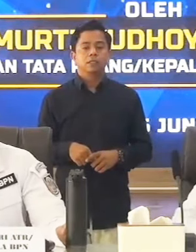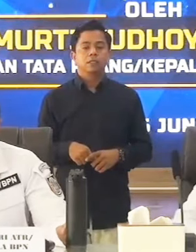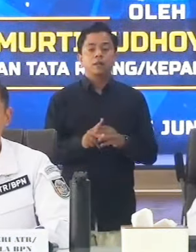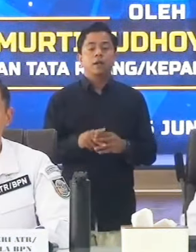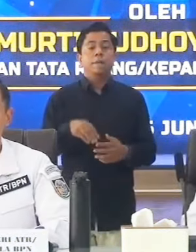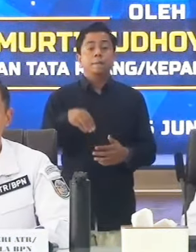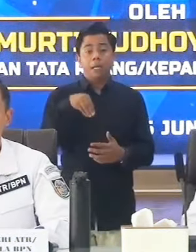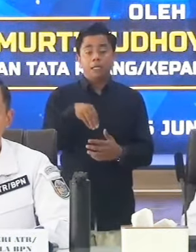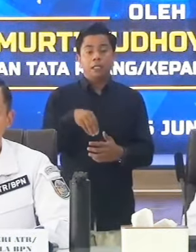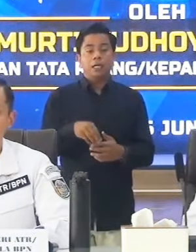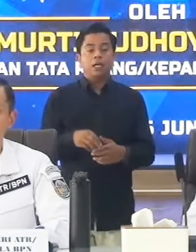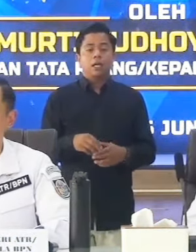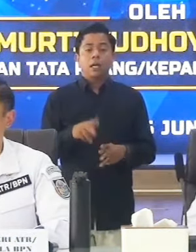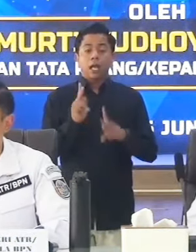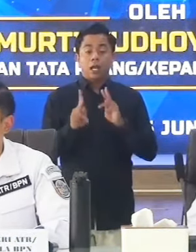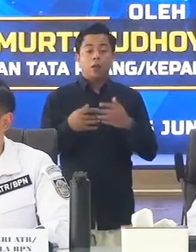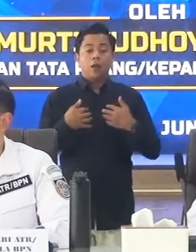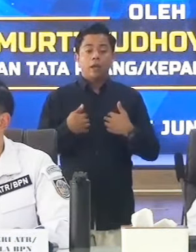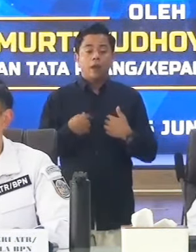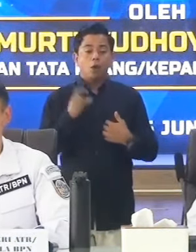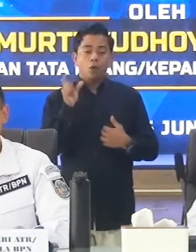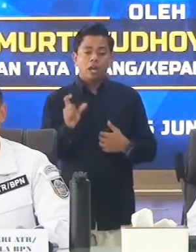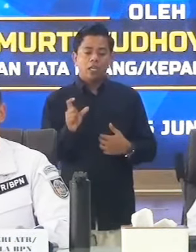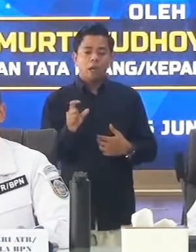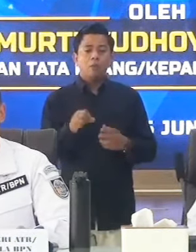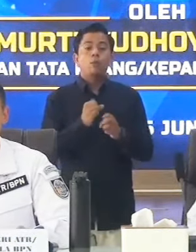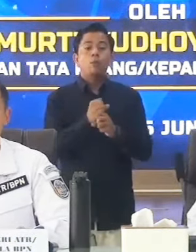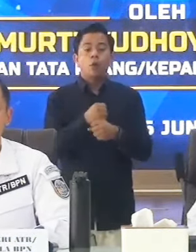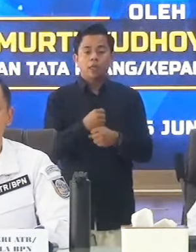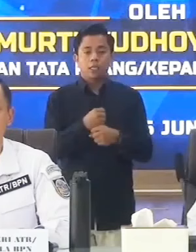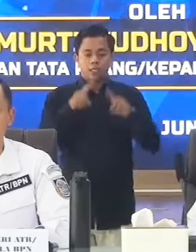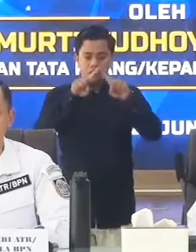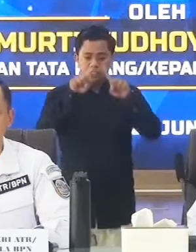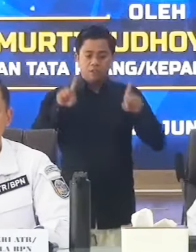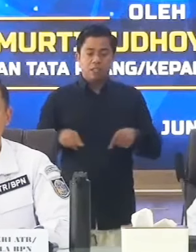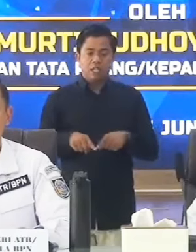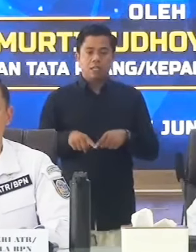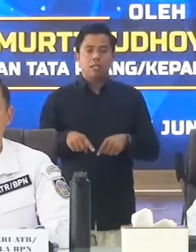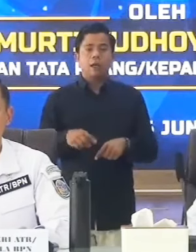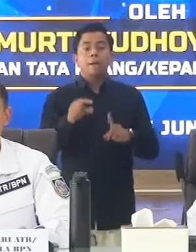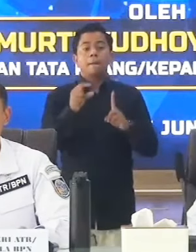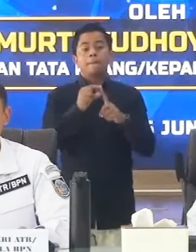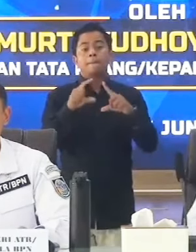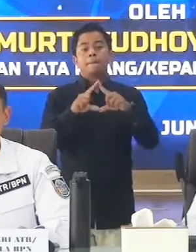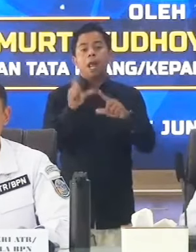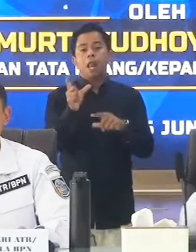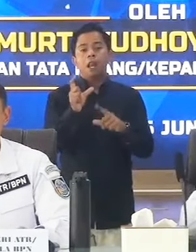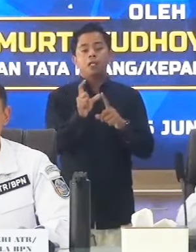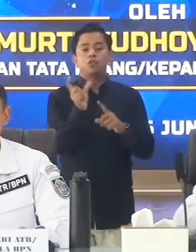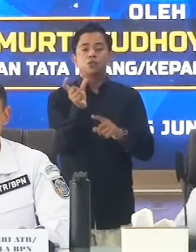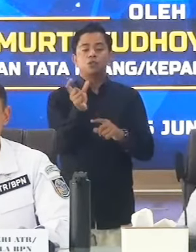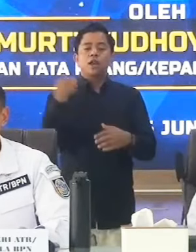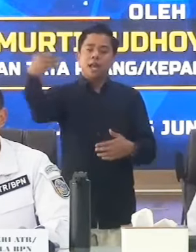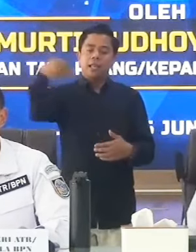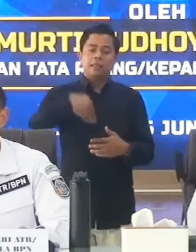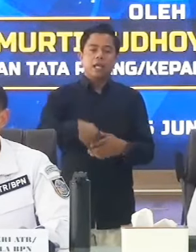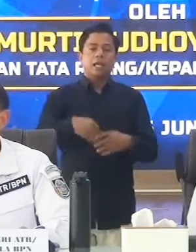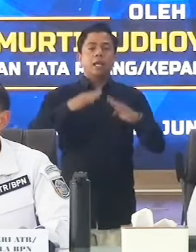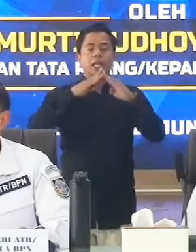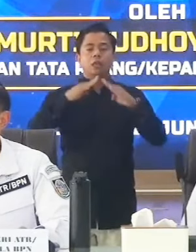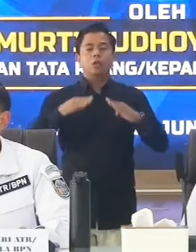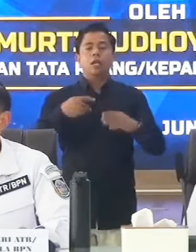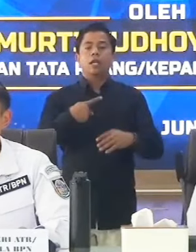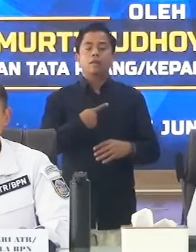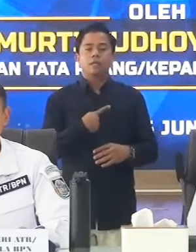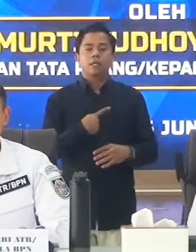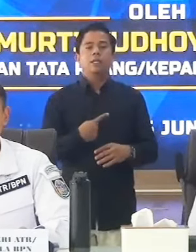diri. Segera laporkan, jangan ragu-ragu, jangan segan-segan, jangan suka-suka, datanglah ke kantor-kantor kami, terutama ke